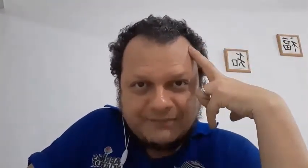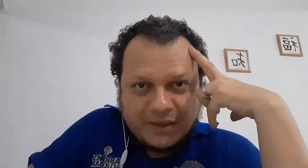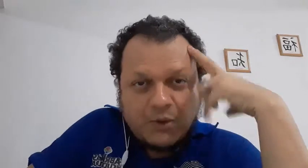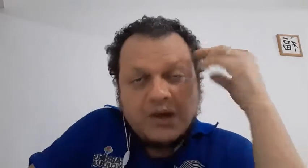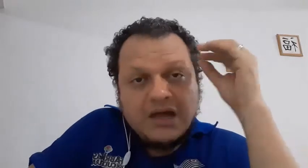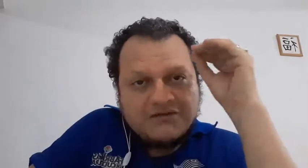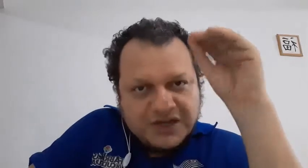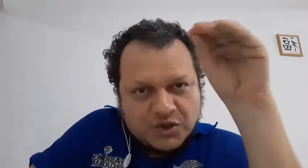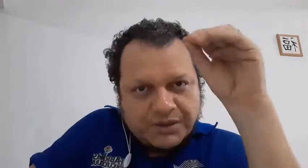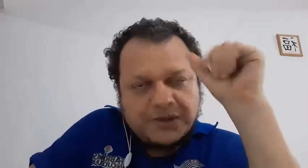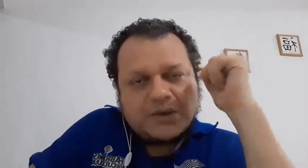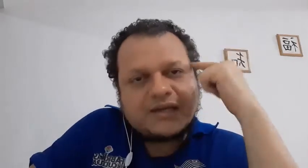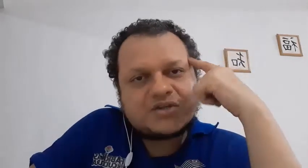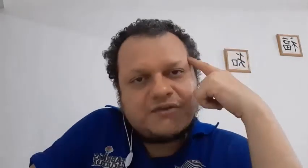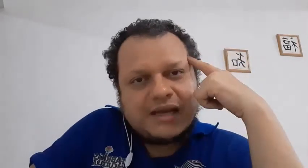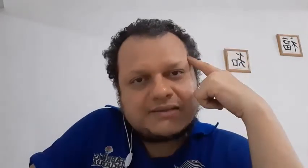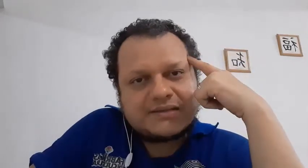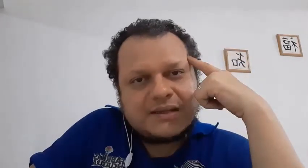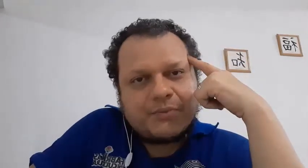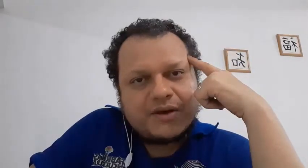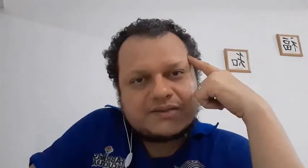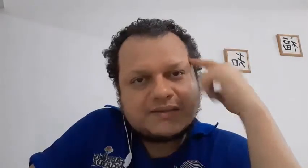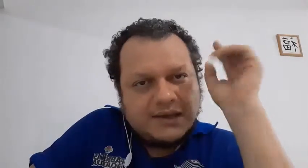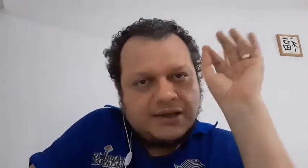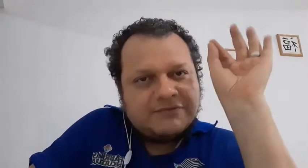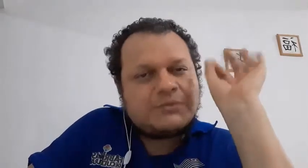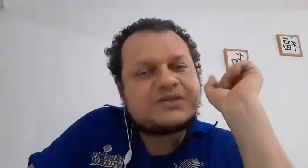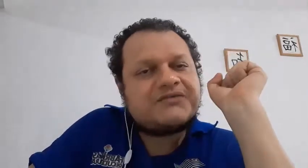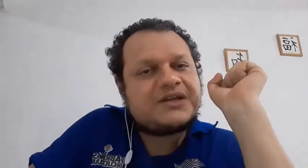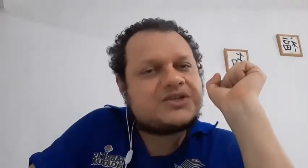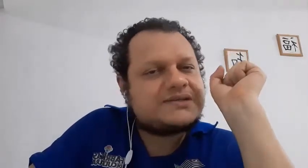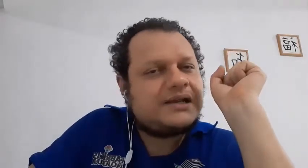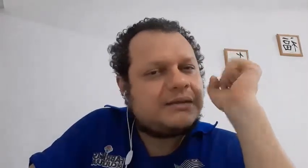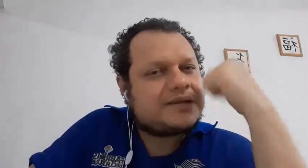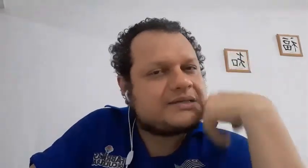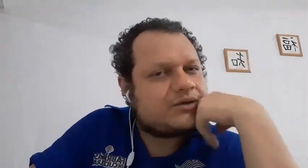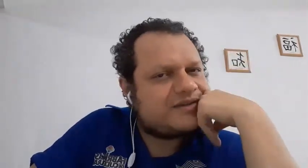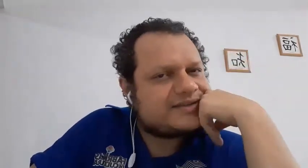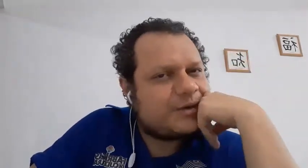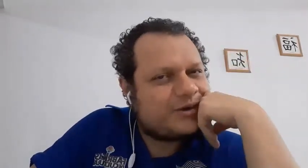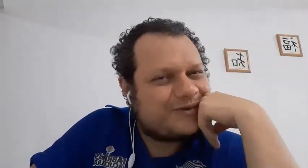bom? Vejam primeiro aí as diferenças, depois vamos refletir se Libras é universal ou não.